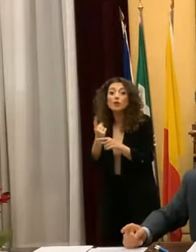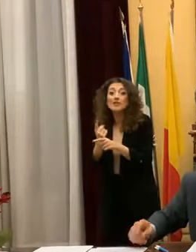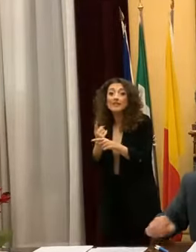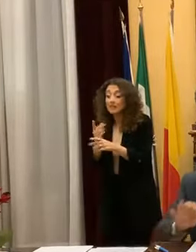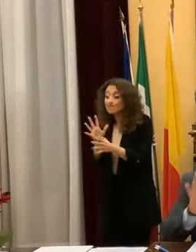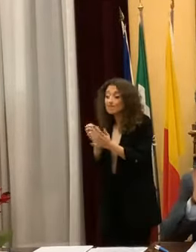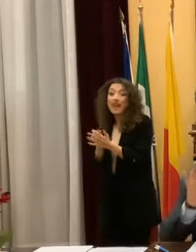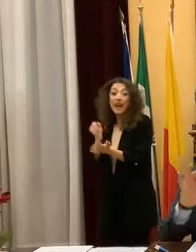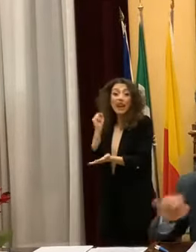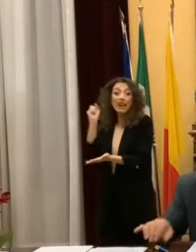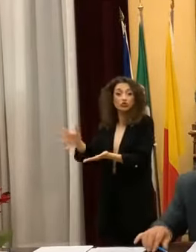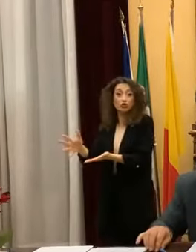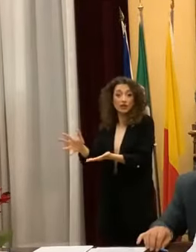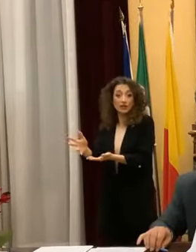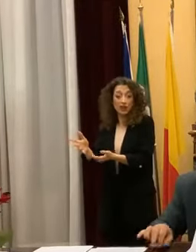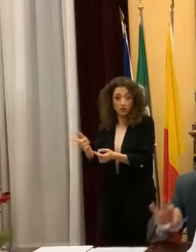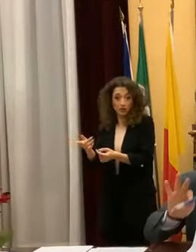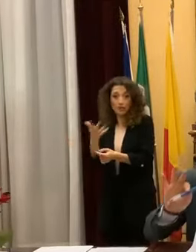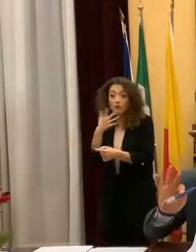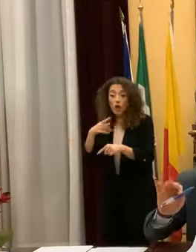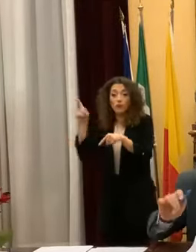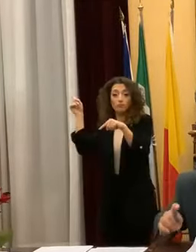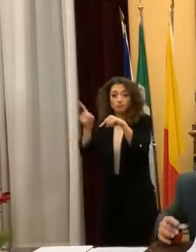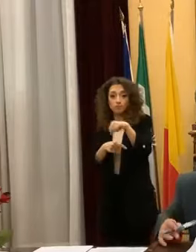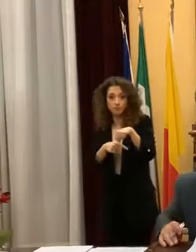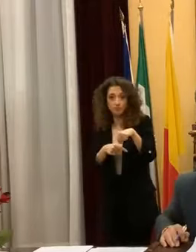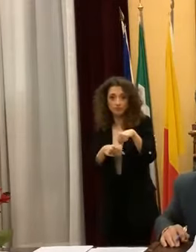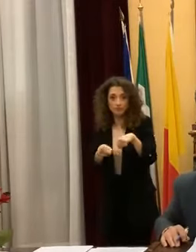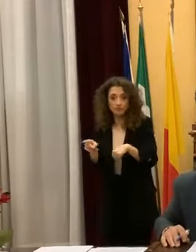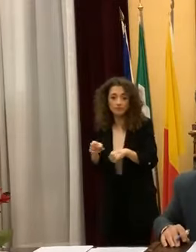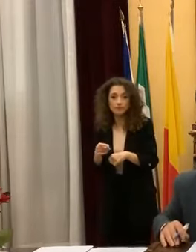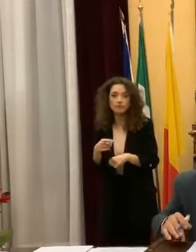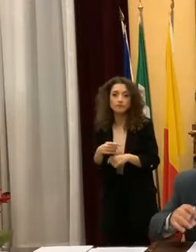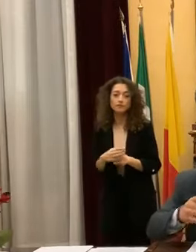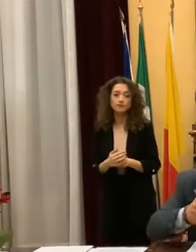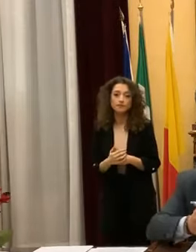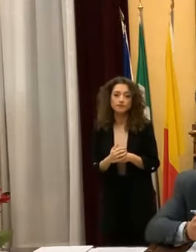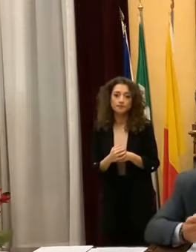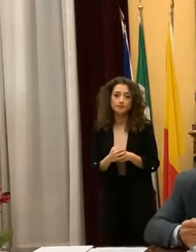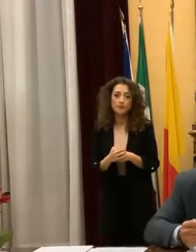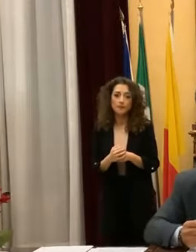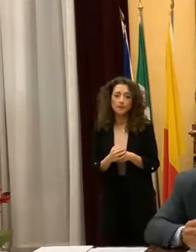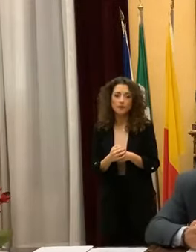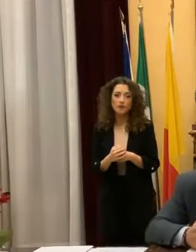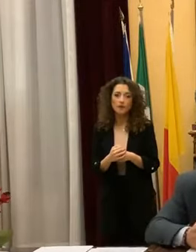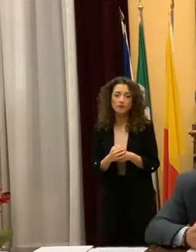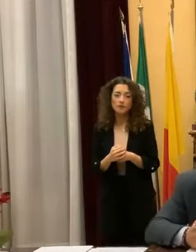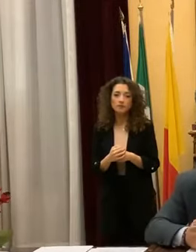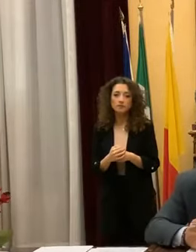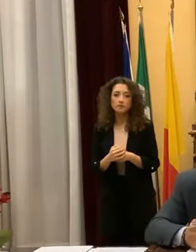cose veramente orrende. È ovvio che poi